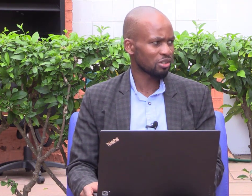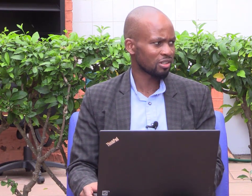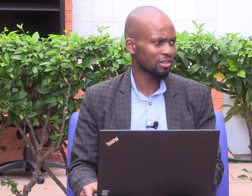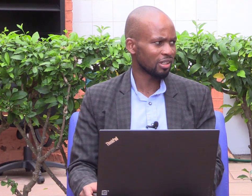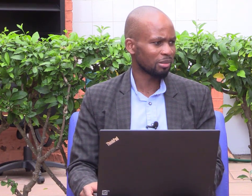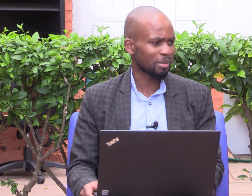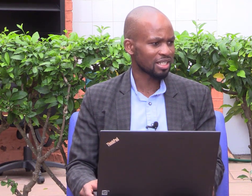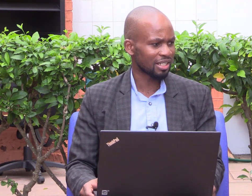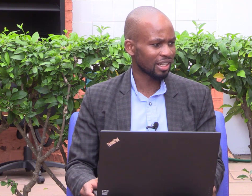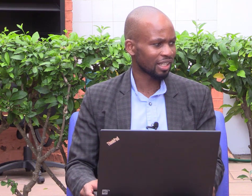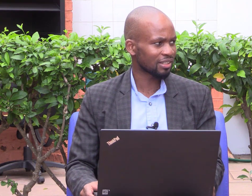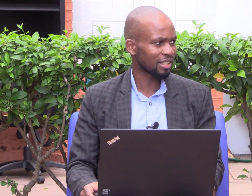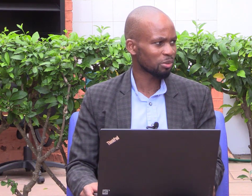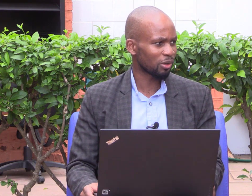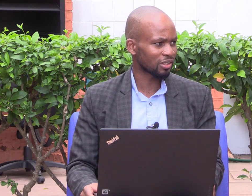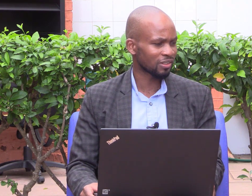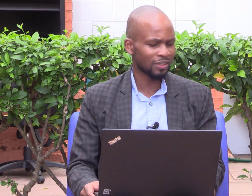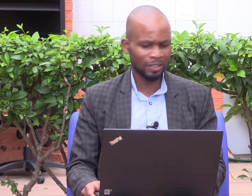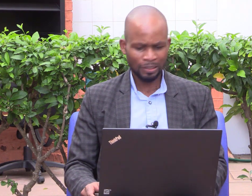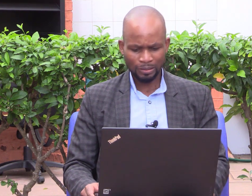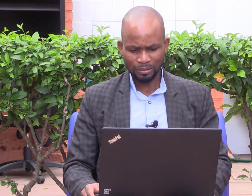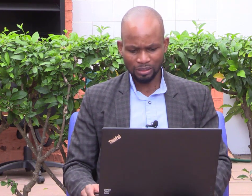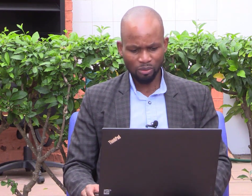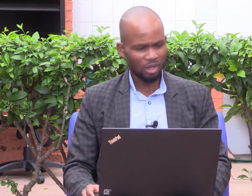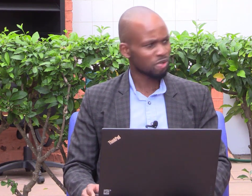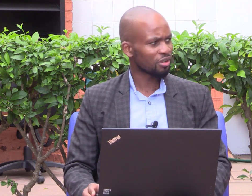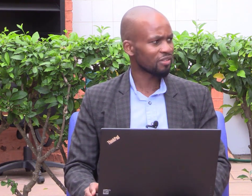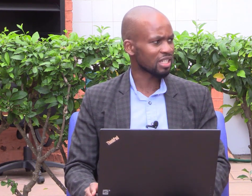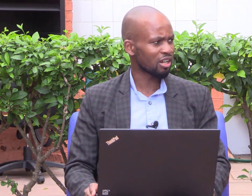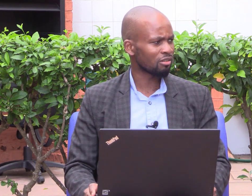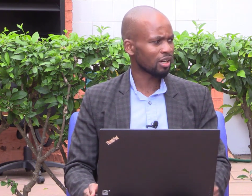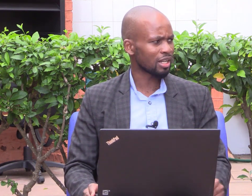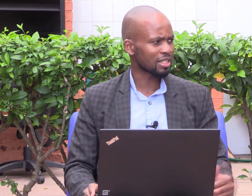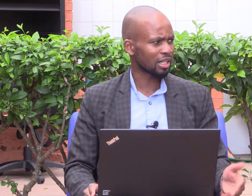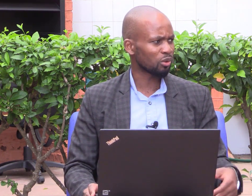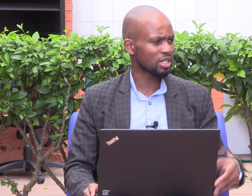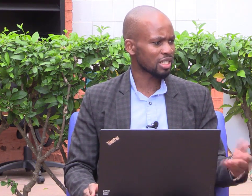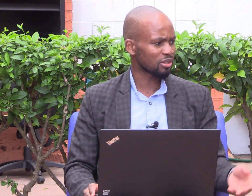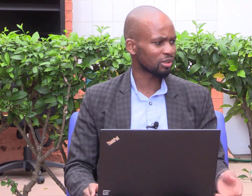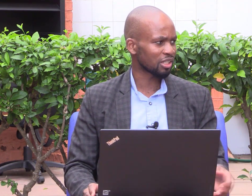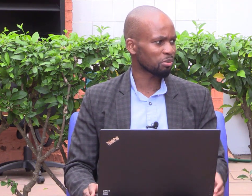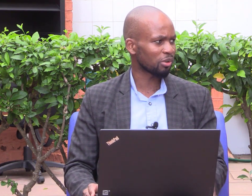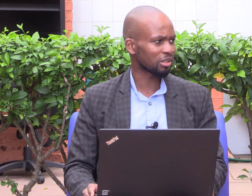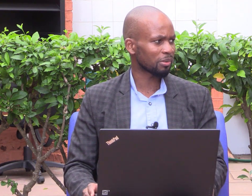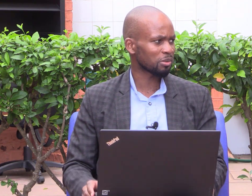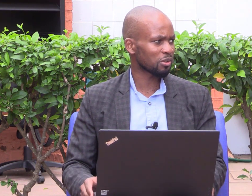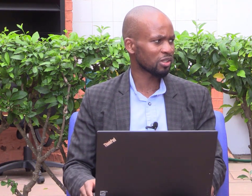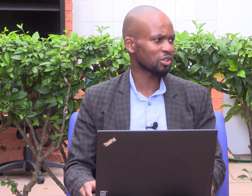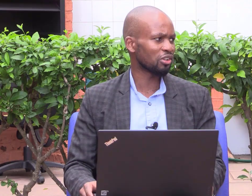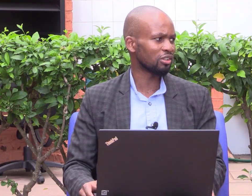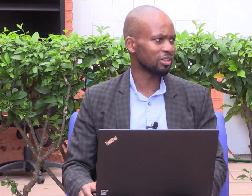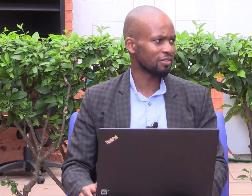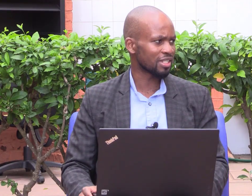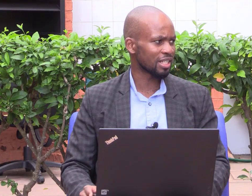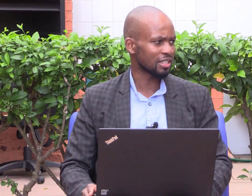limitações para aceder àqueles transportes. Então, qual a sua visão acerca do acesso ao transporte para as pessoas com deficiência?